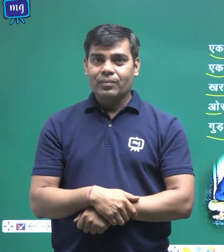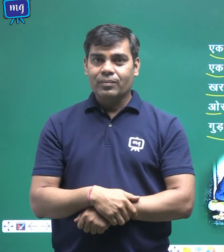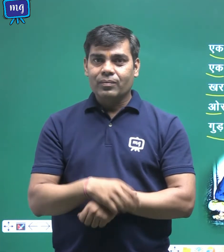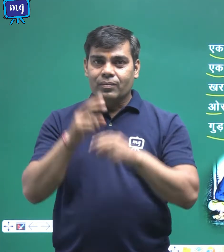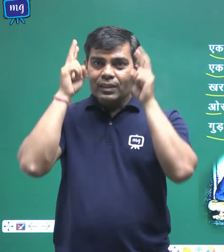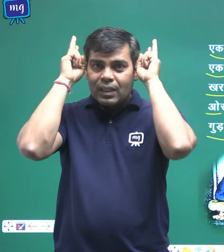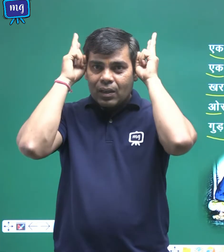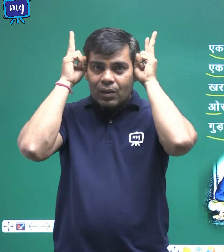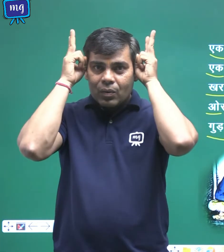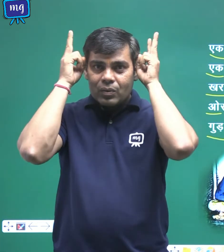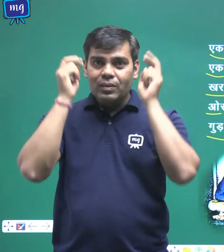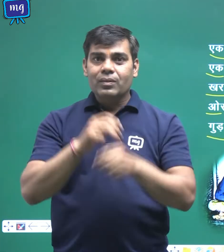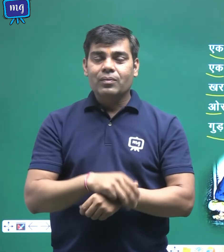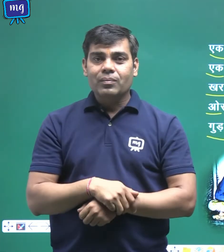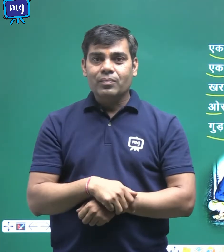खरगोश